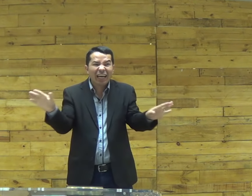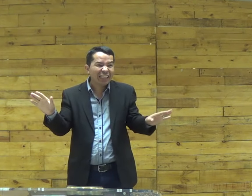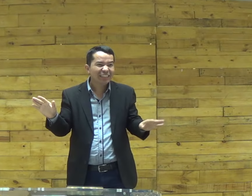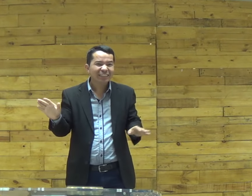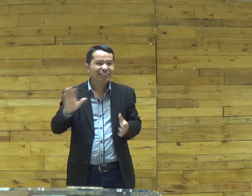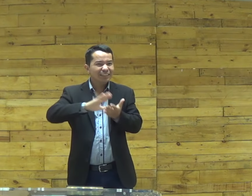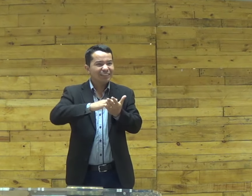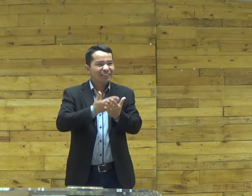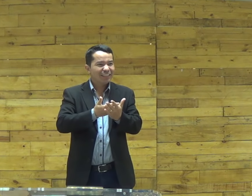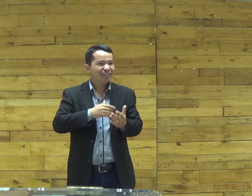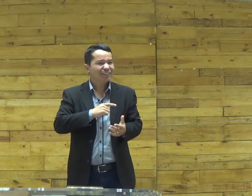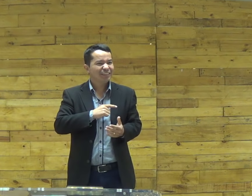uma